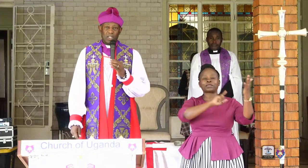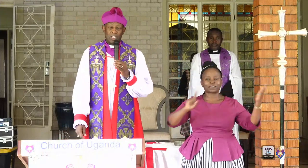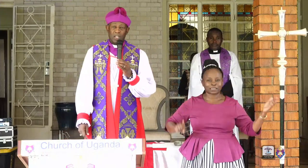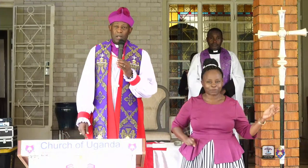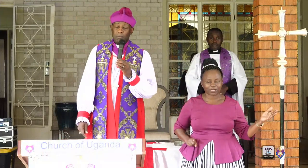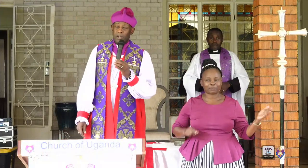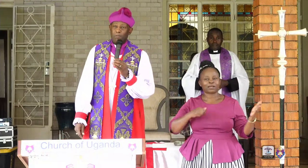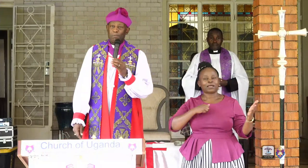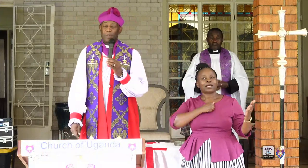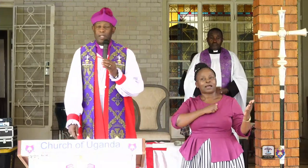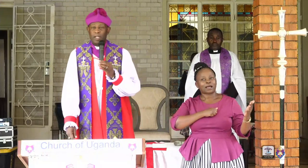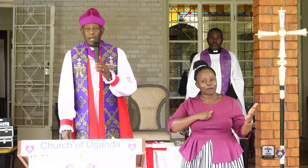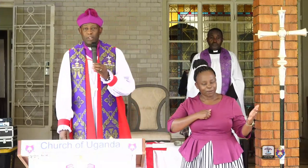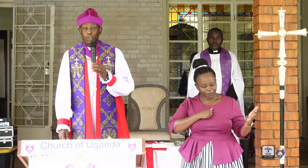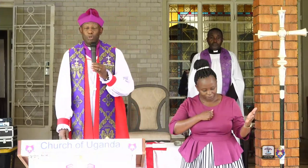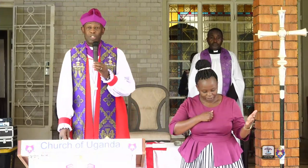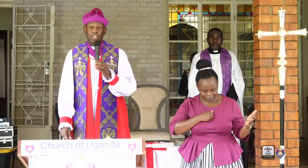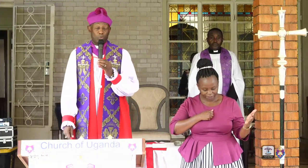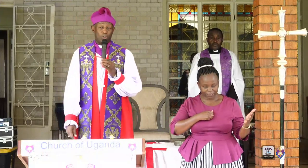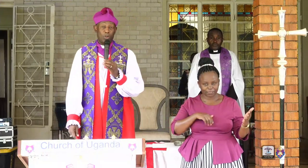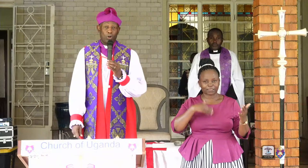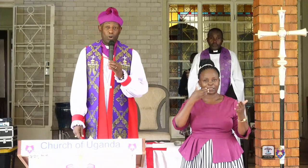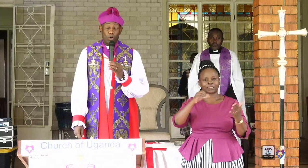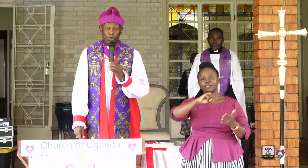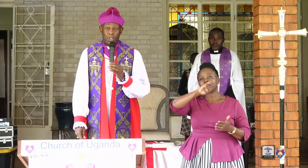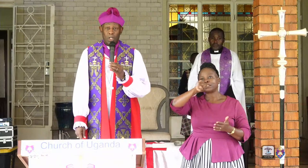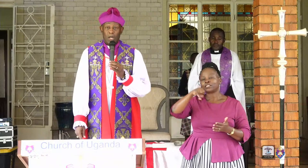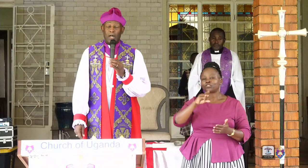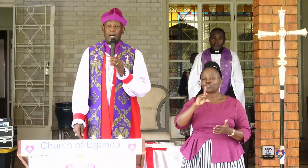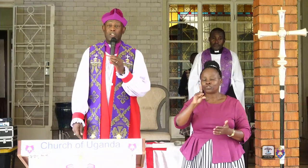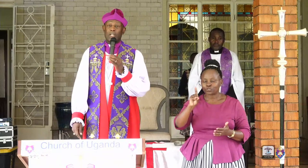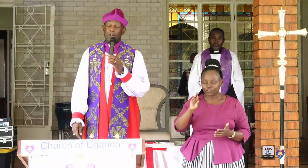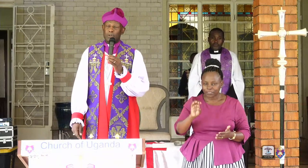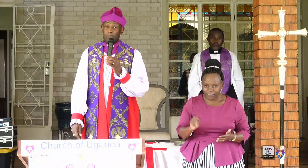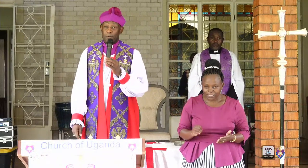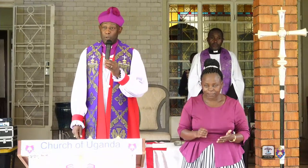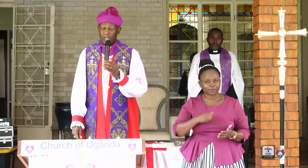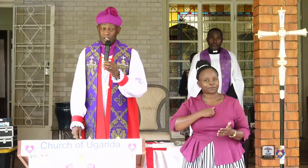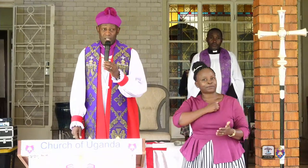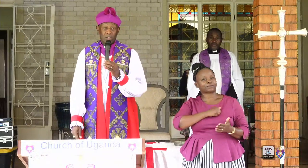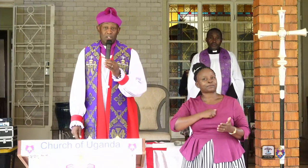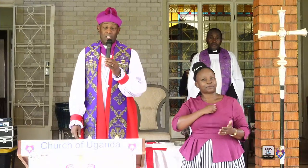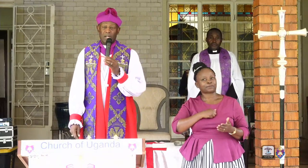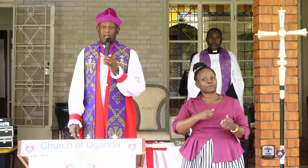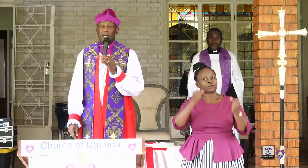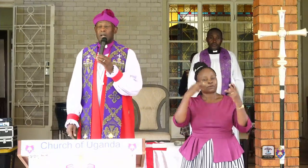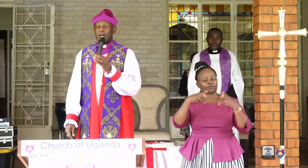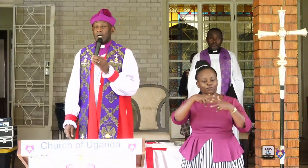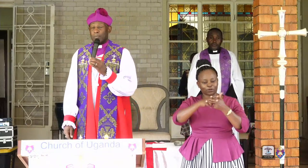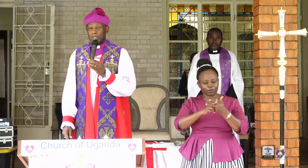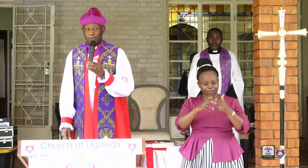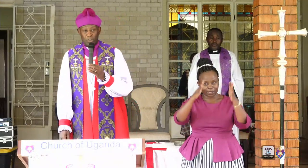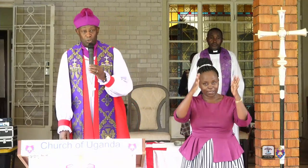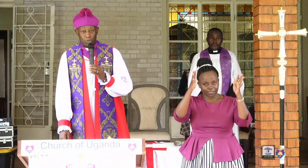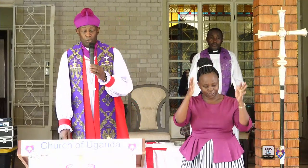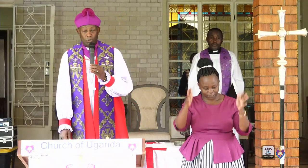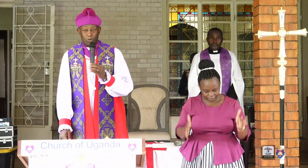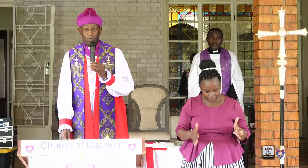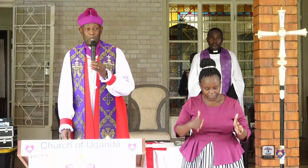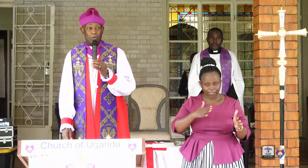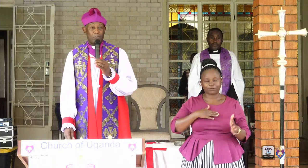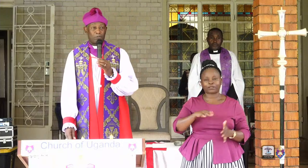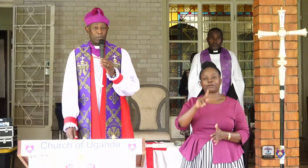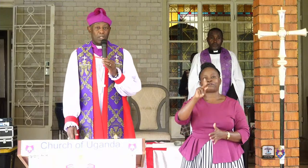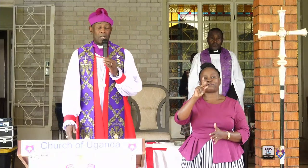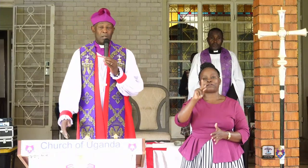abakubagize banaffe Jude Kikonyogo kitalo nnyo okufiirwa Ingenia Munafe chikonyogo